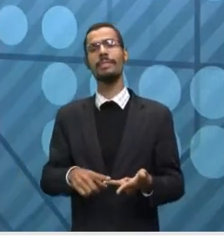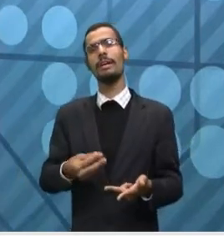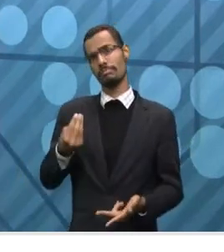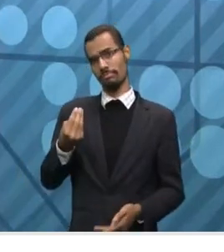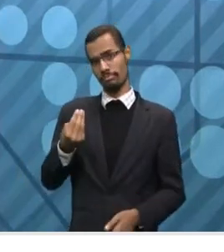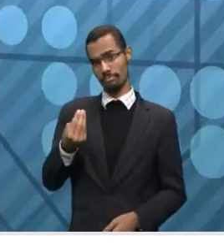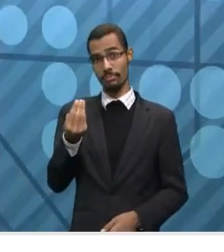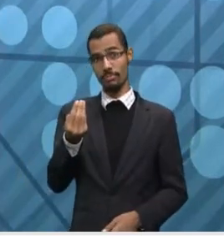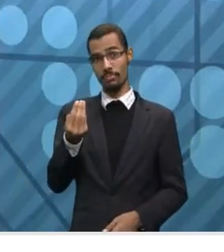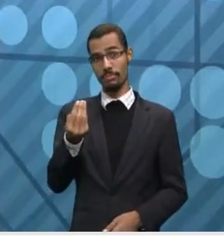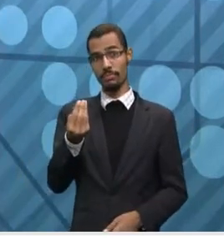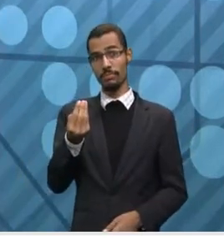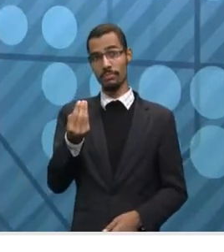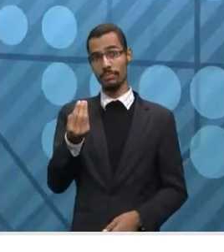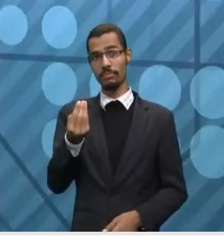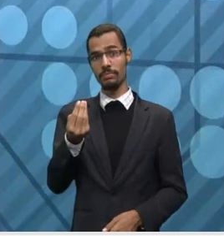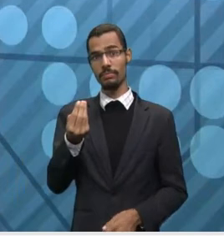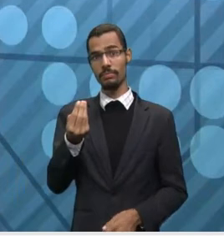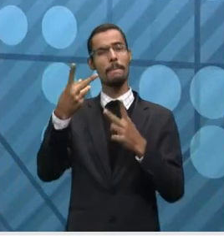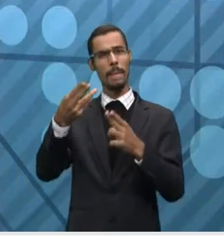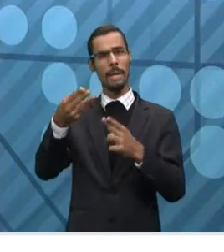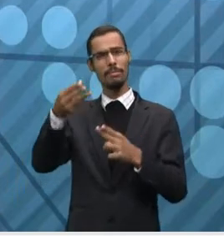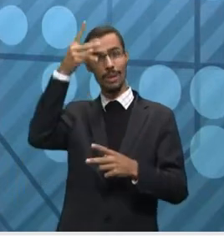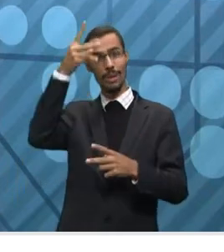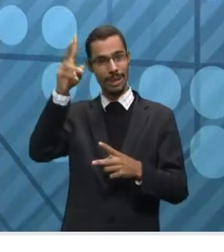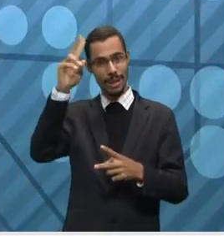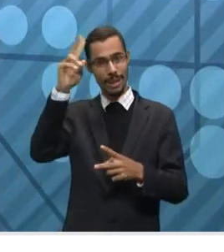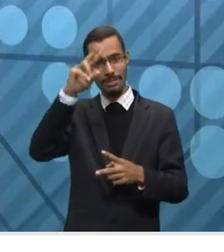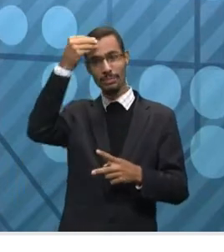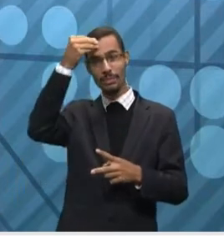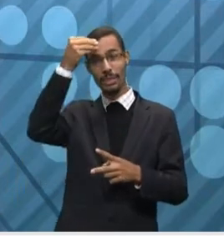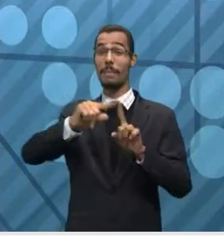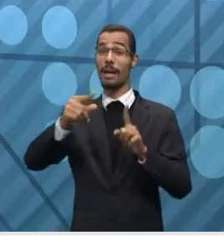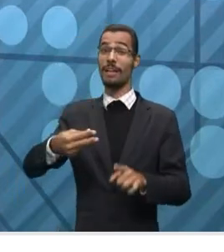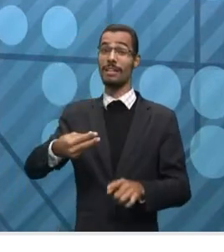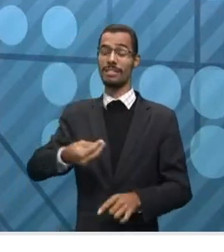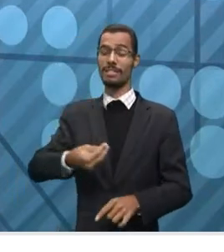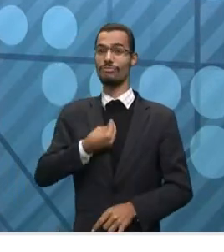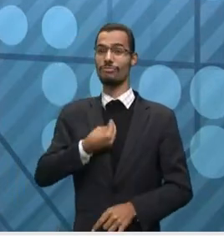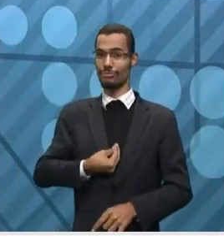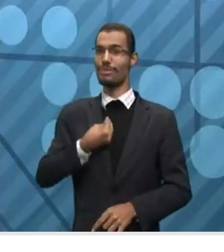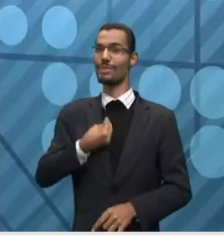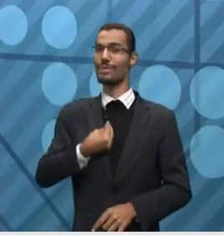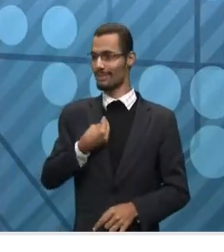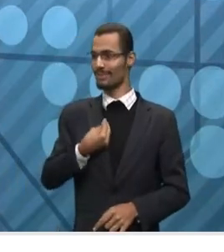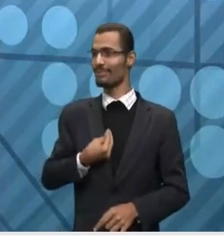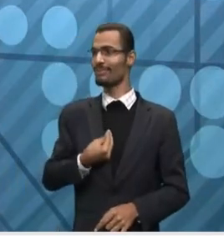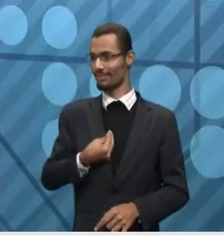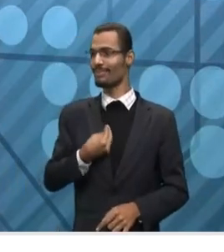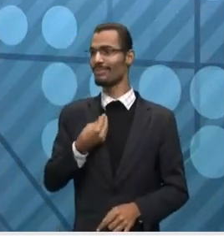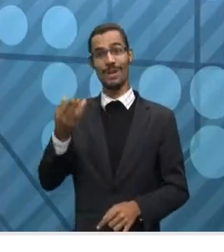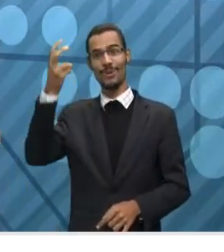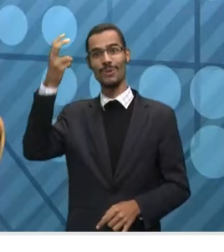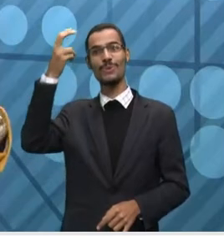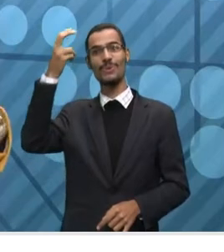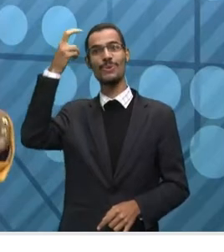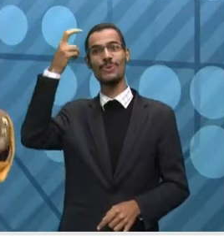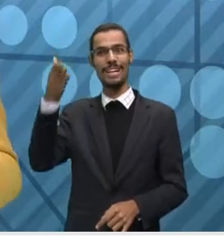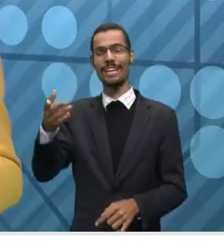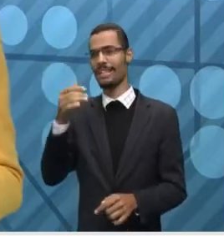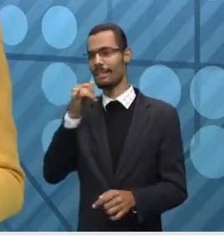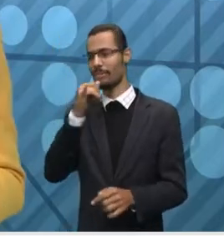presente, essa configuração de mãos, a mesma do decorar, a mesma, mas se você está vivo, aqui é uma questão cultural. Então,